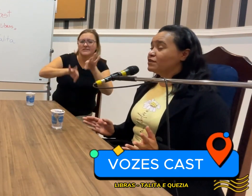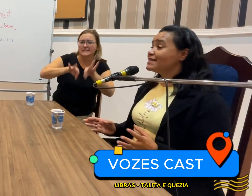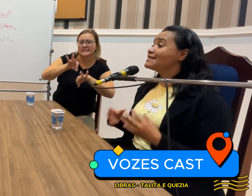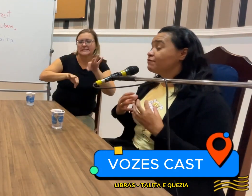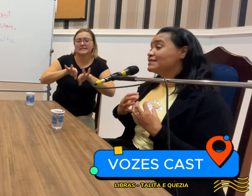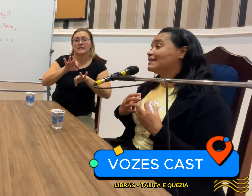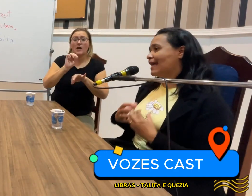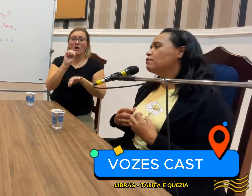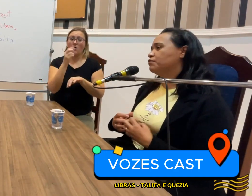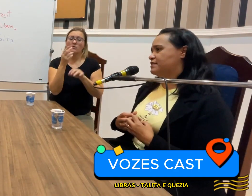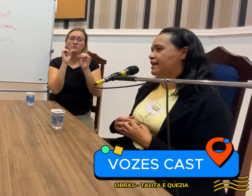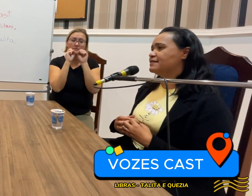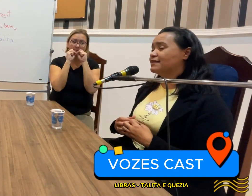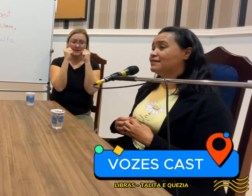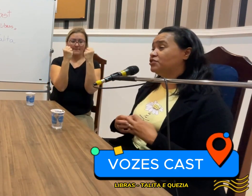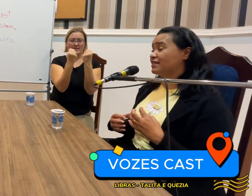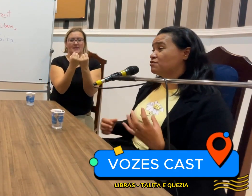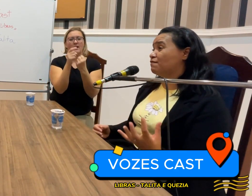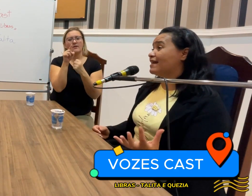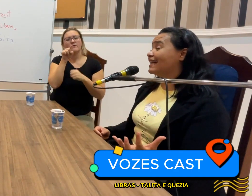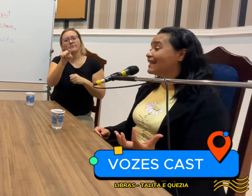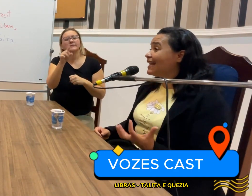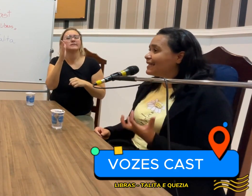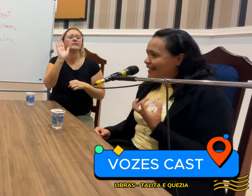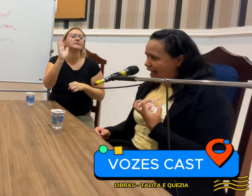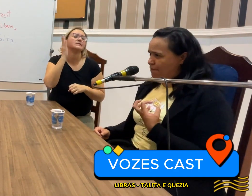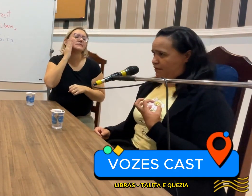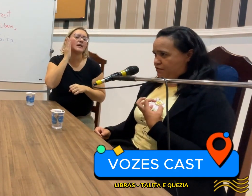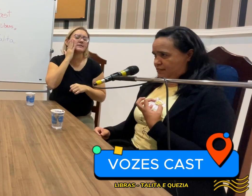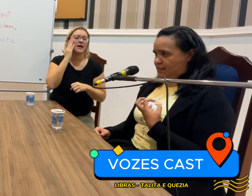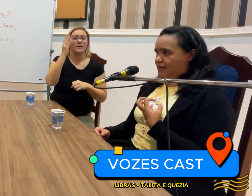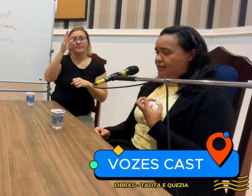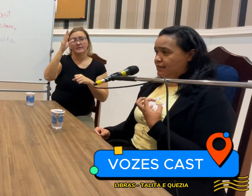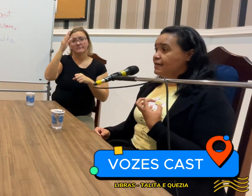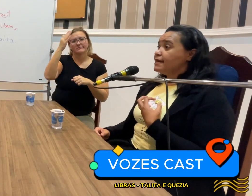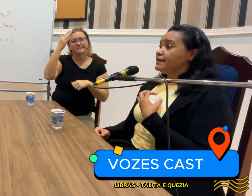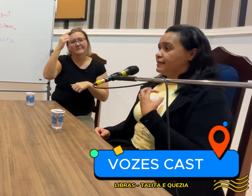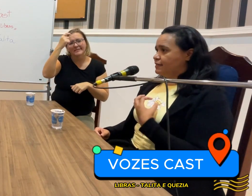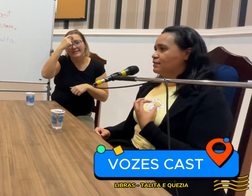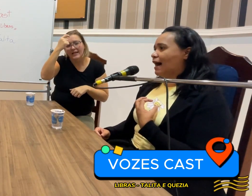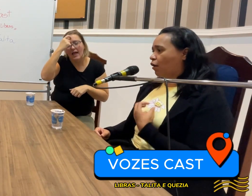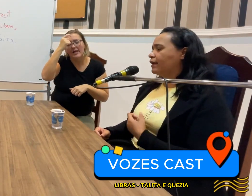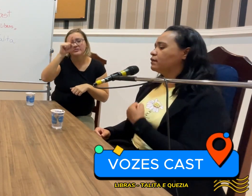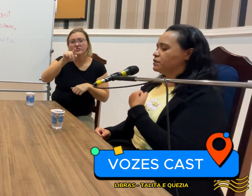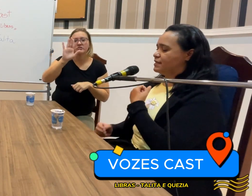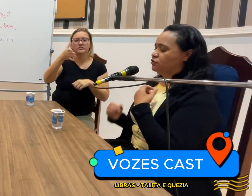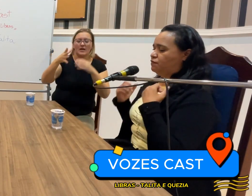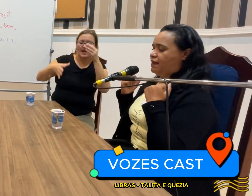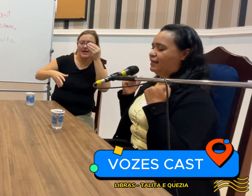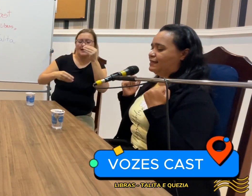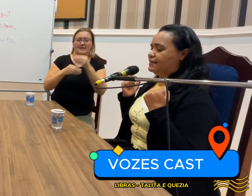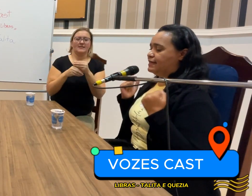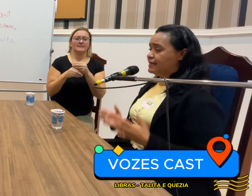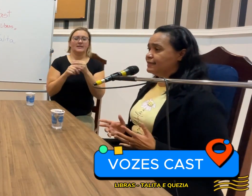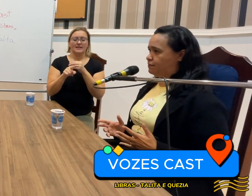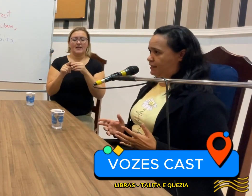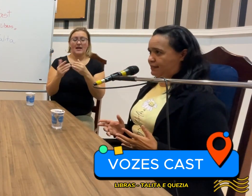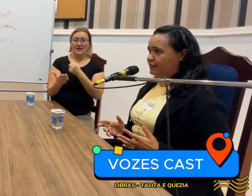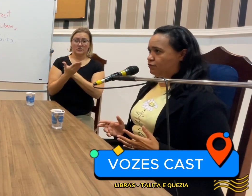seminário. Você tem consciência de que isso vai agregar para você e na hora que você estiver